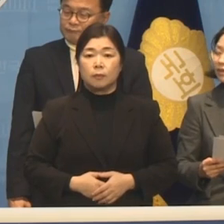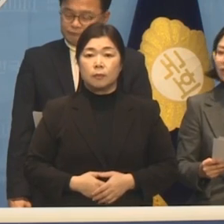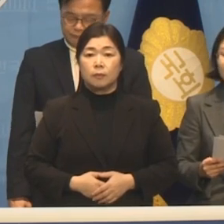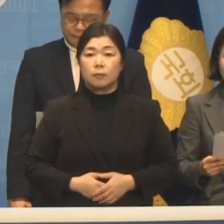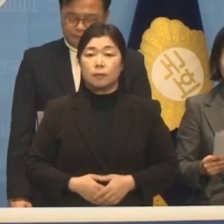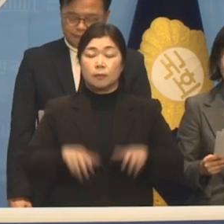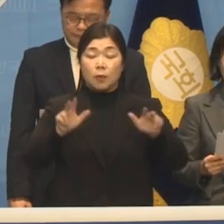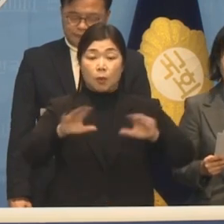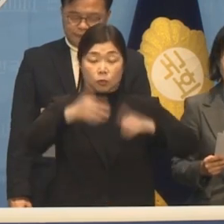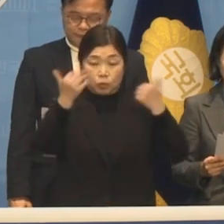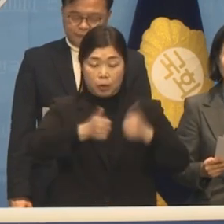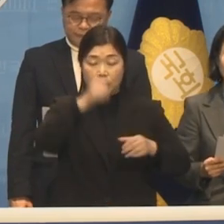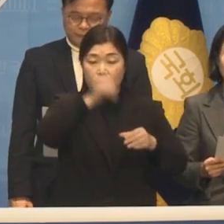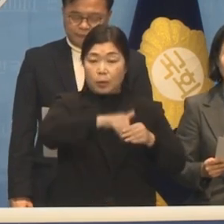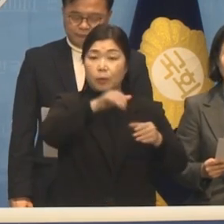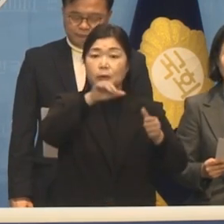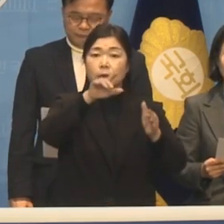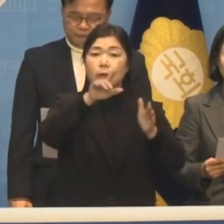이번 총선에서